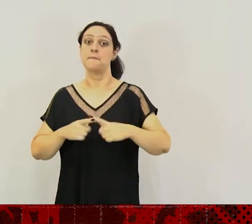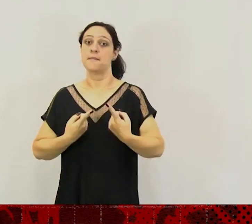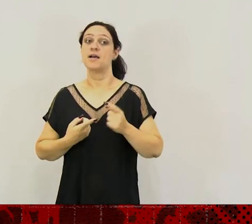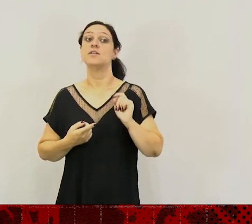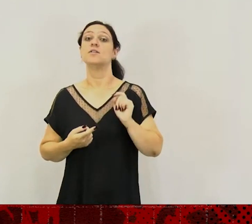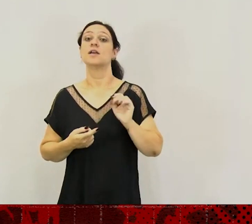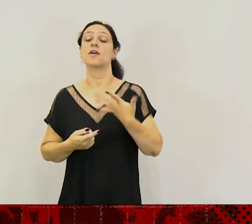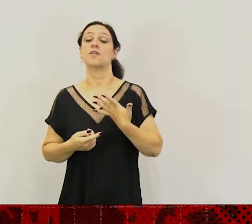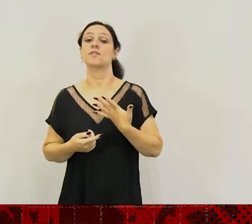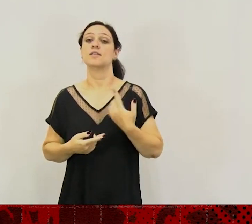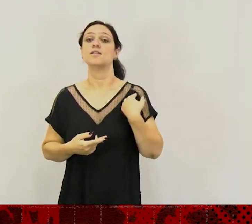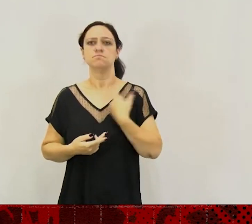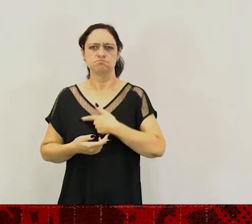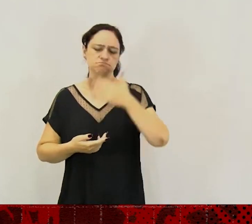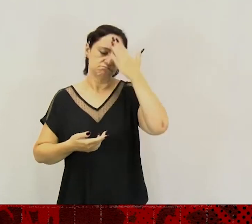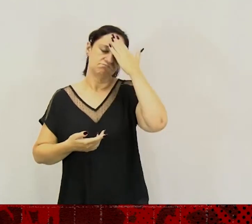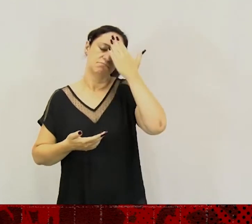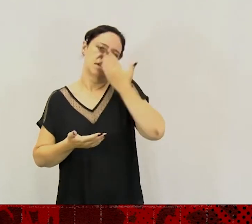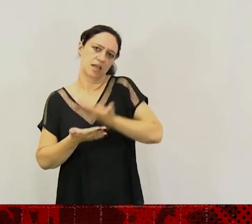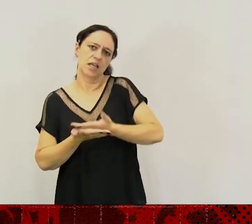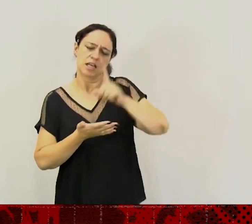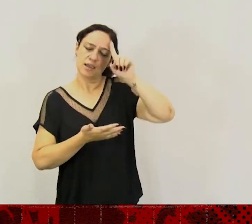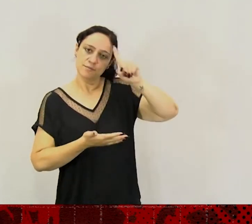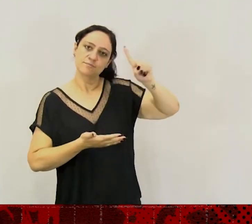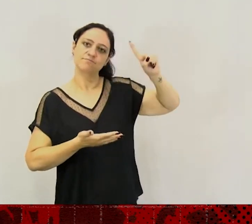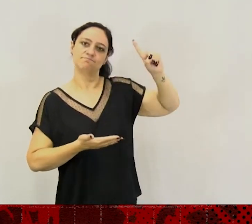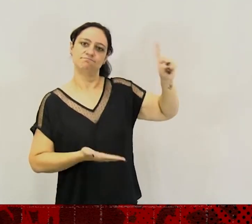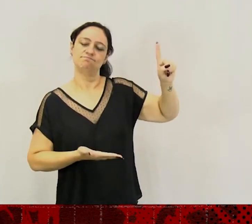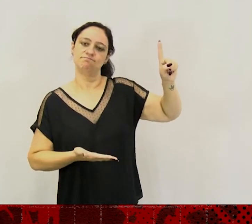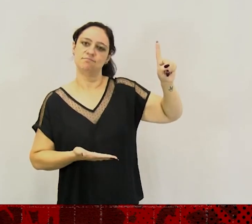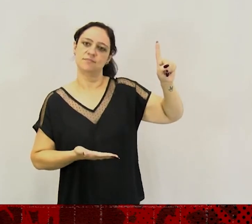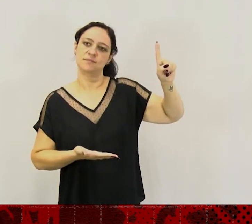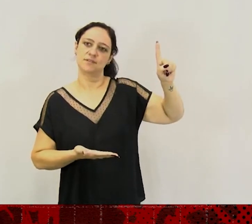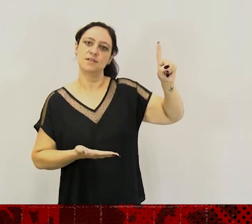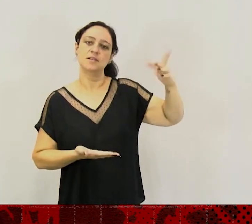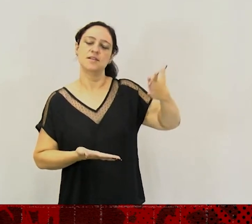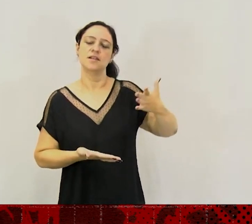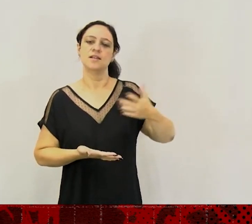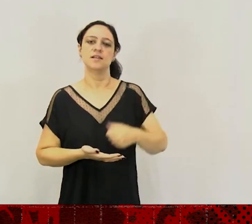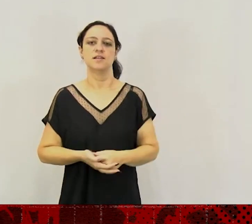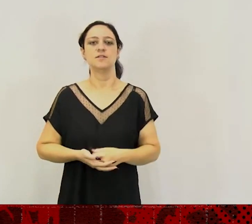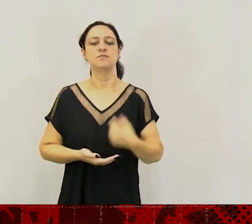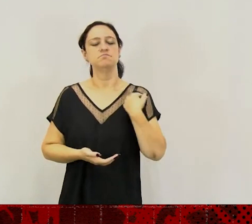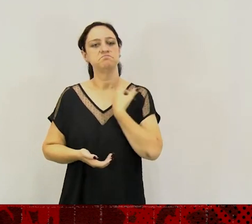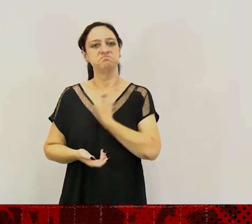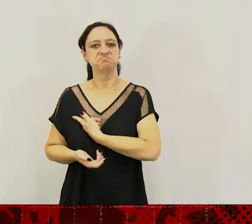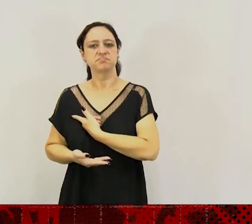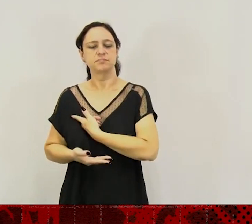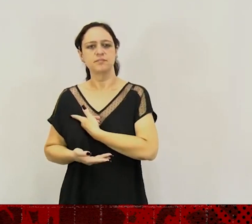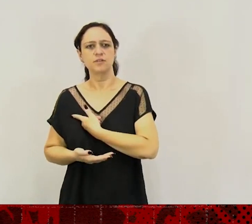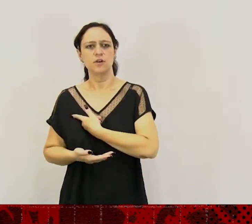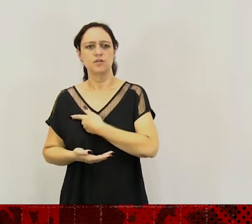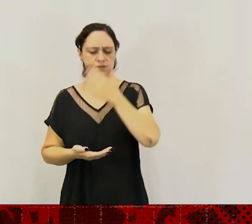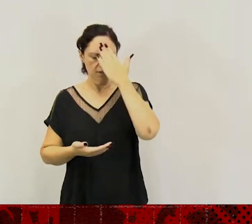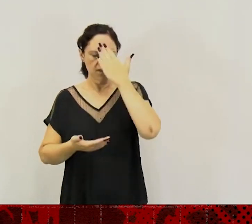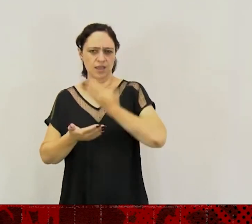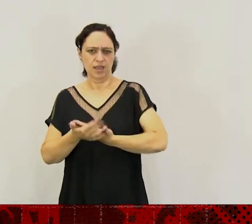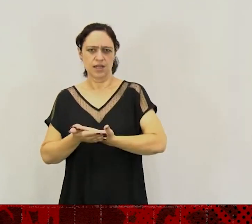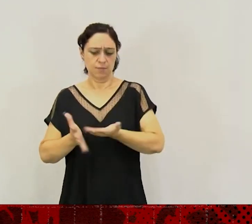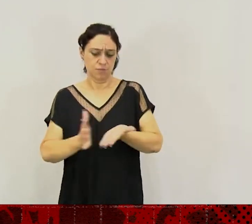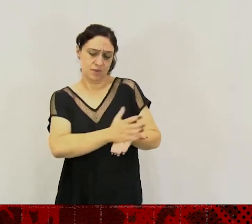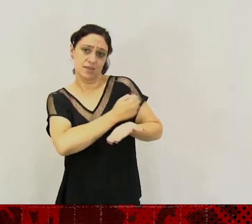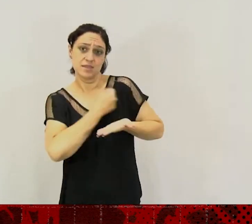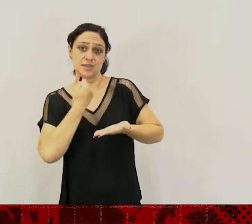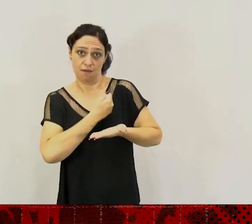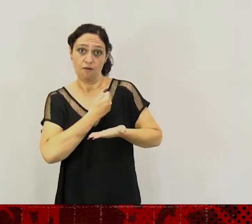nós cremos na escolha dEle, uma vez que nós cremos na salvação